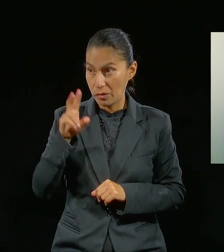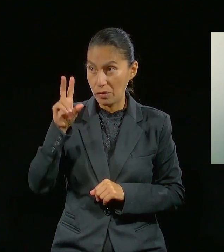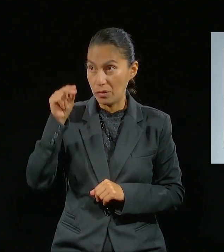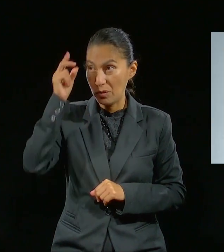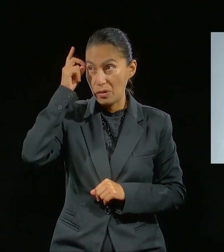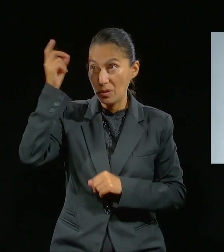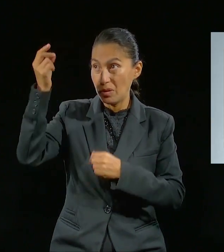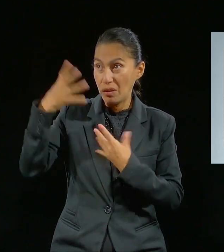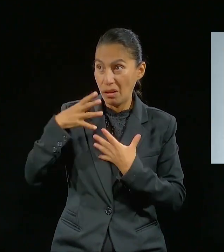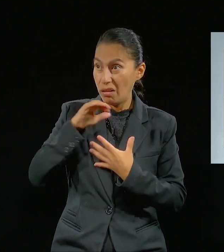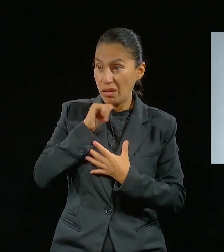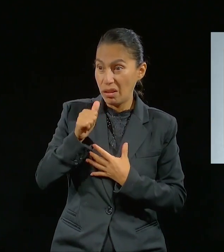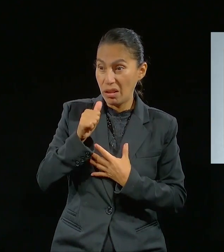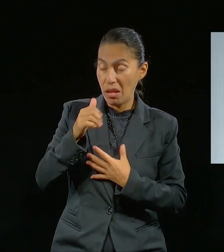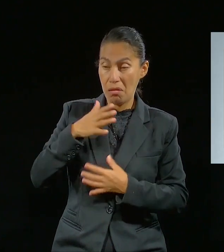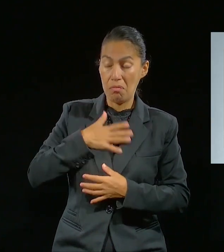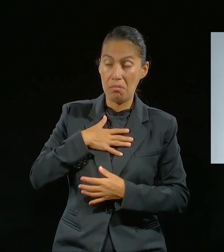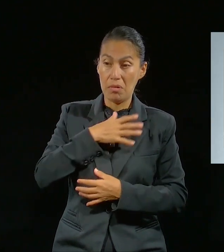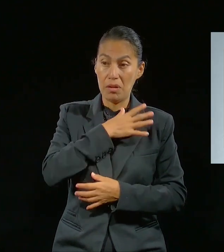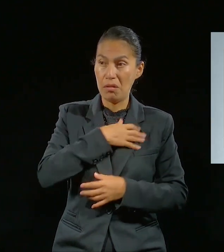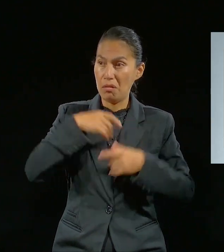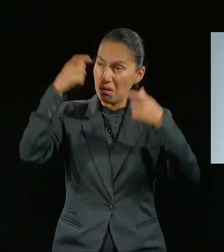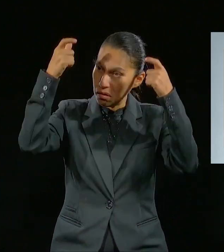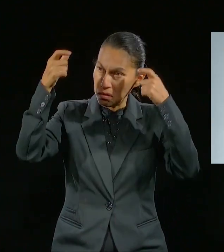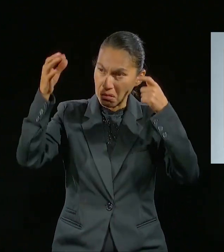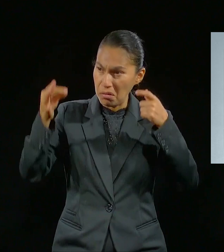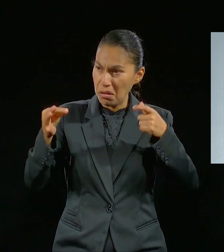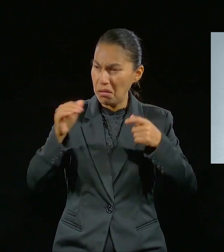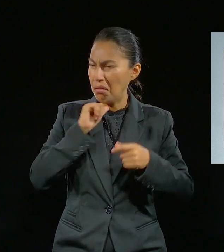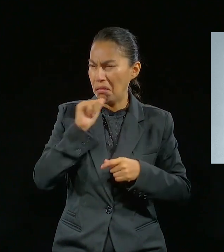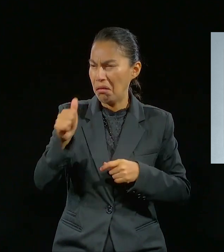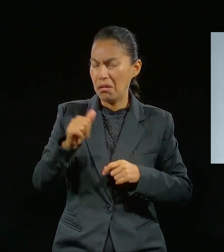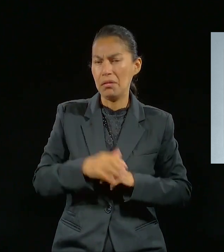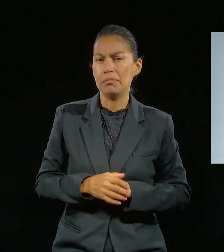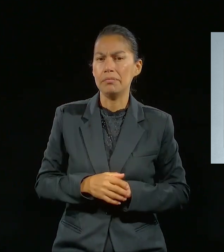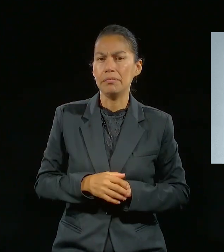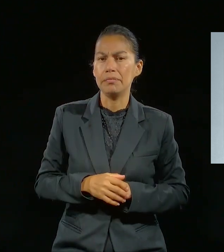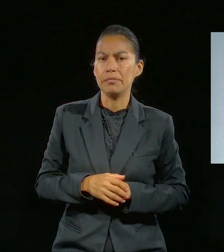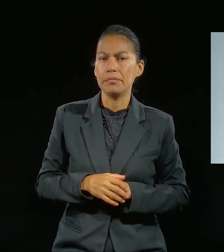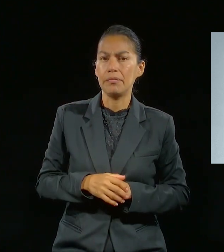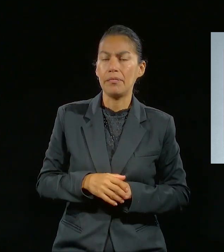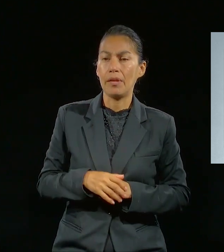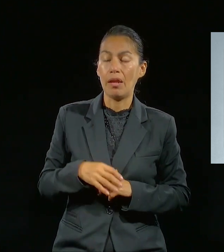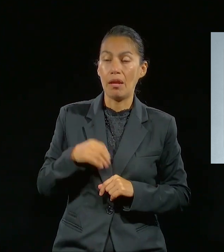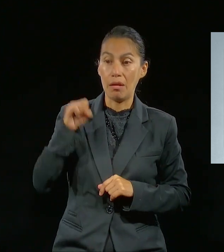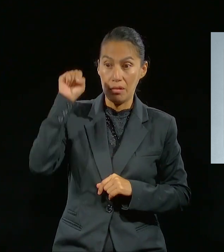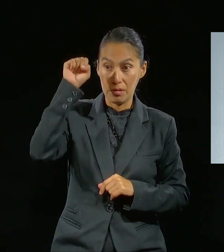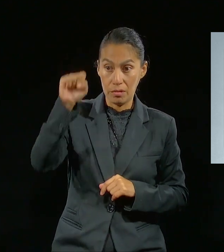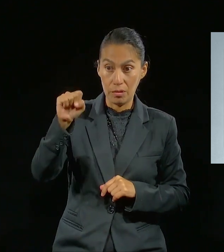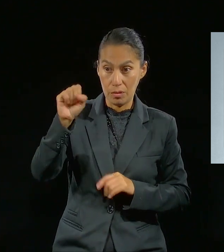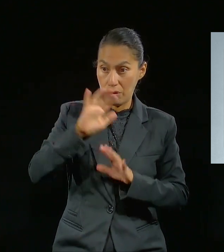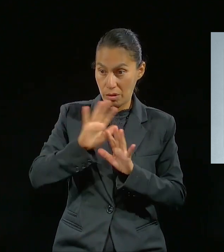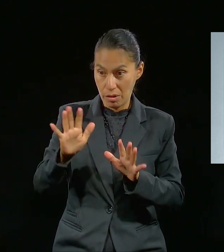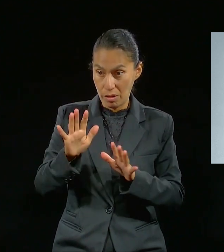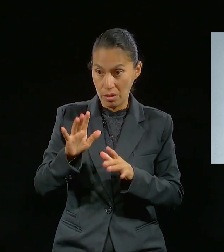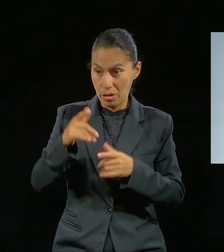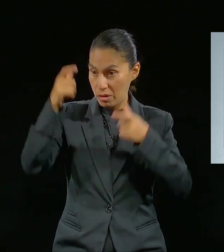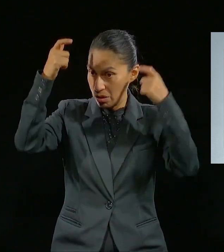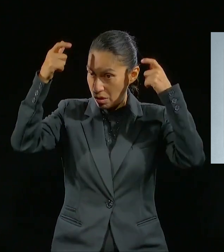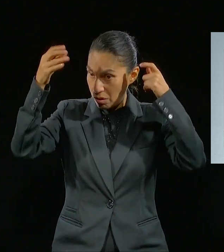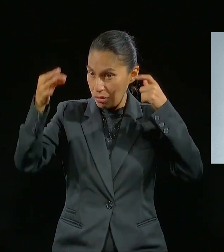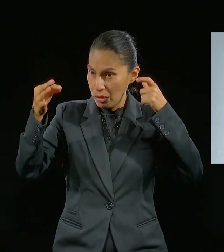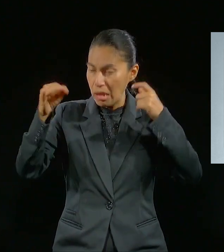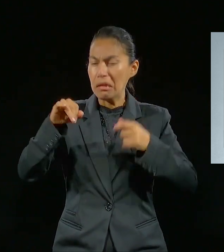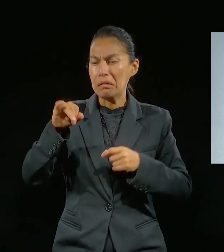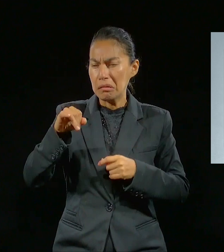salido. Mi hijo lleva hasta Él va a un graduar. mes. Ahora, este fin de semana, él va a graduar. Él ¿De graduó qué va a graduar?